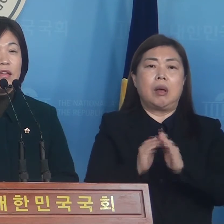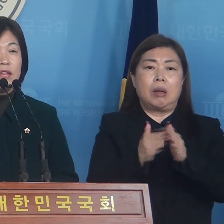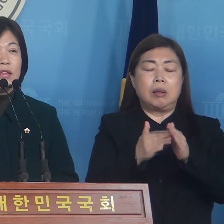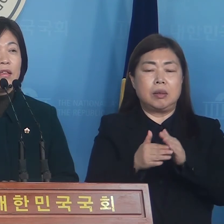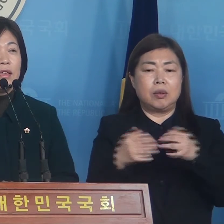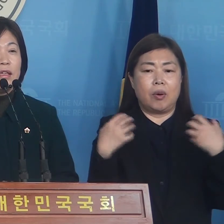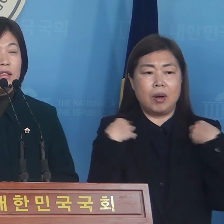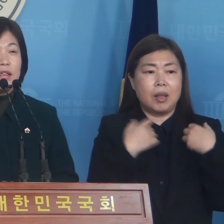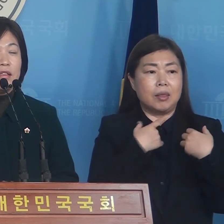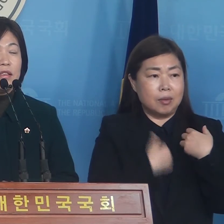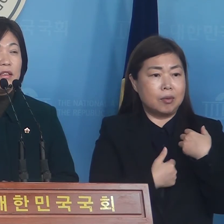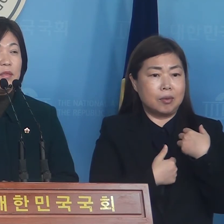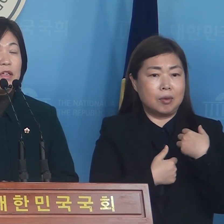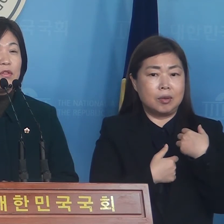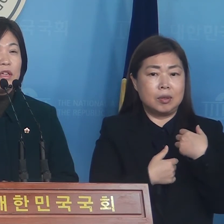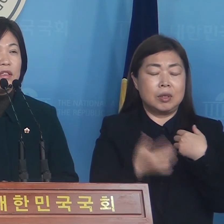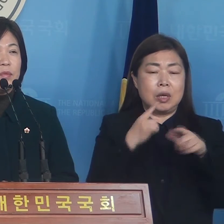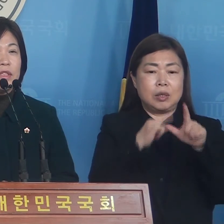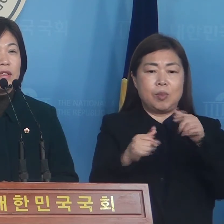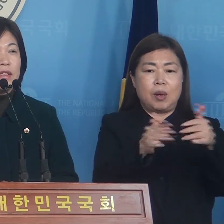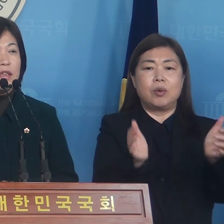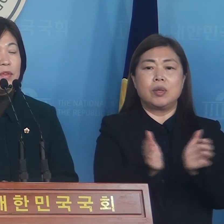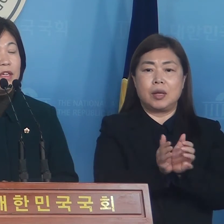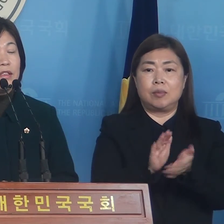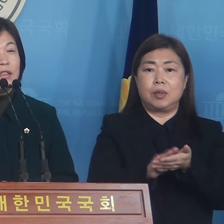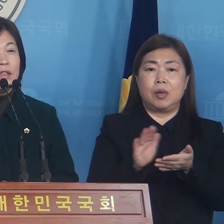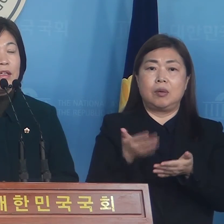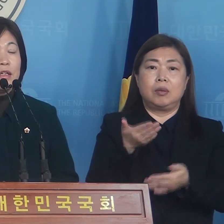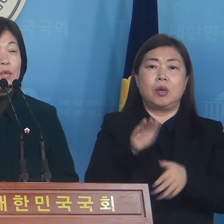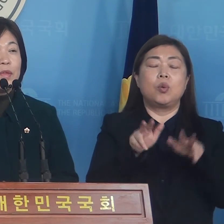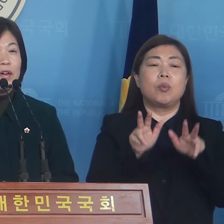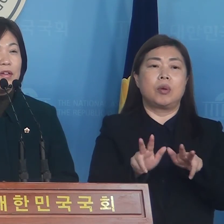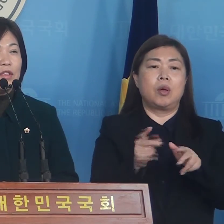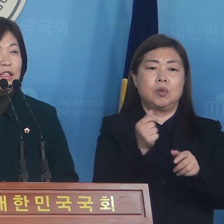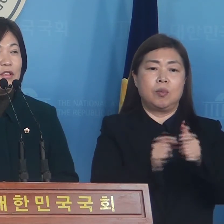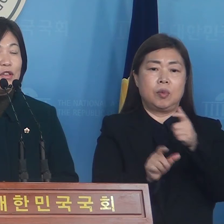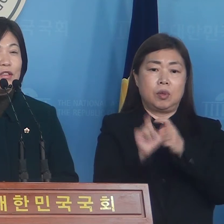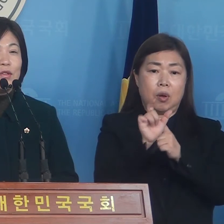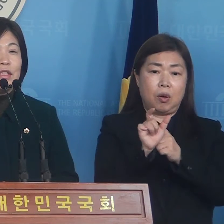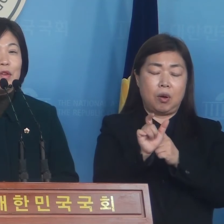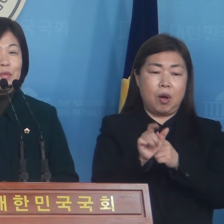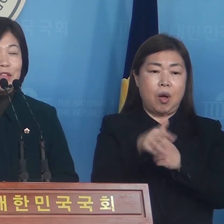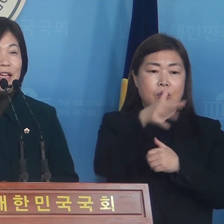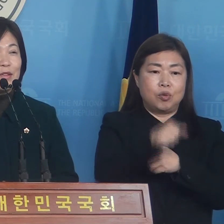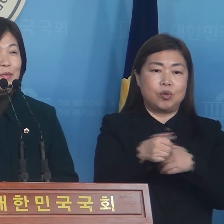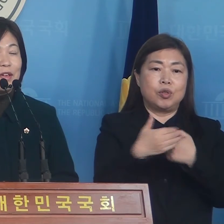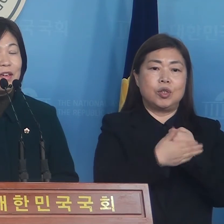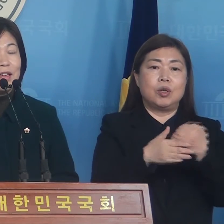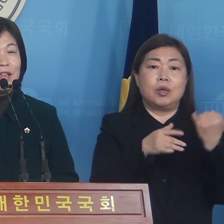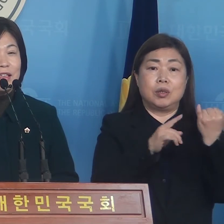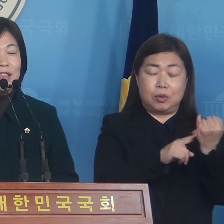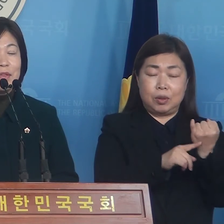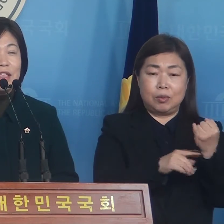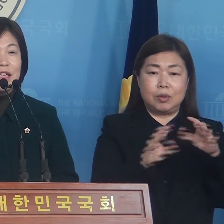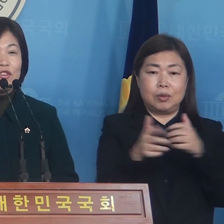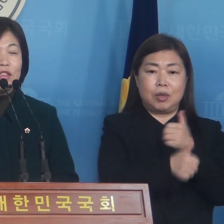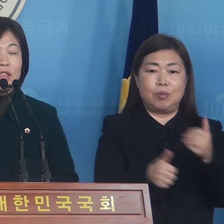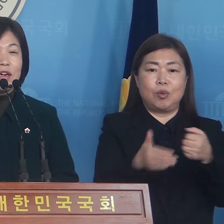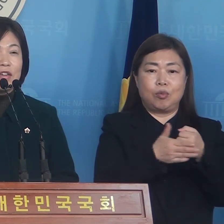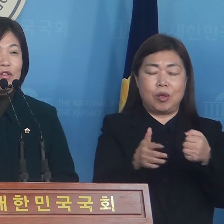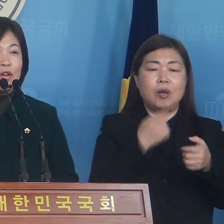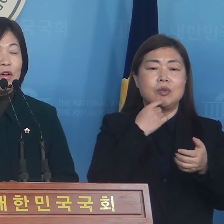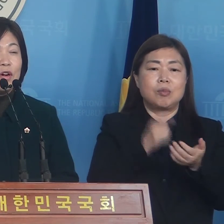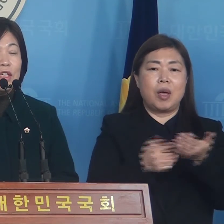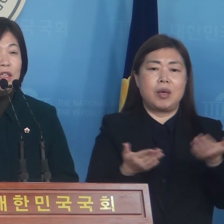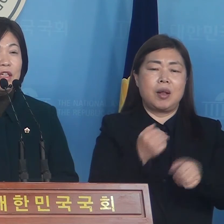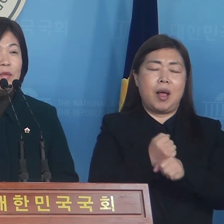역할들을 했던 저희 지방의원단들입니다. 근데 이번에는 좀 더 우리 최유슬 의원님 덕분에 좀 더 쉽게 일을 할 수 있을